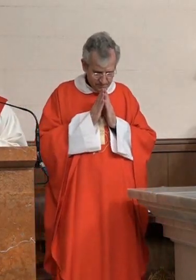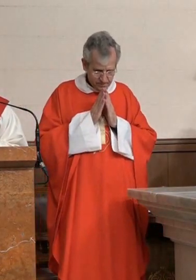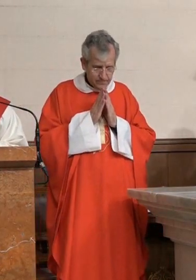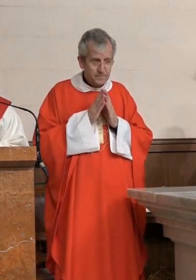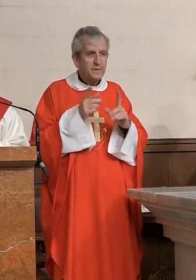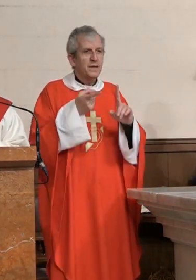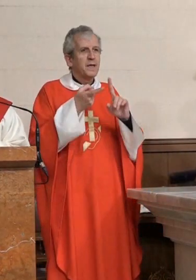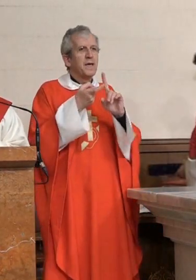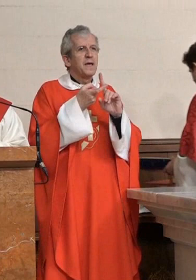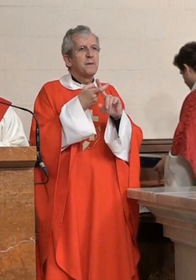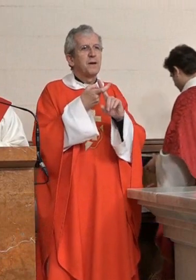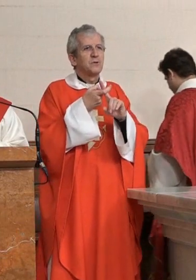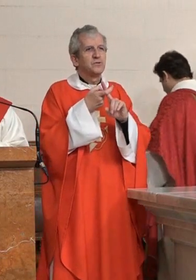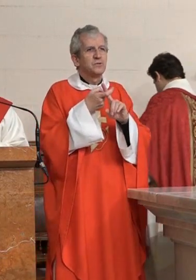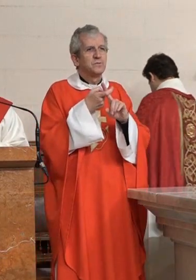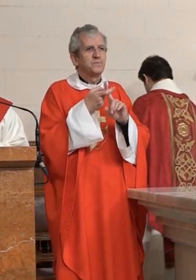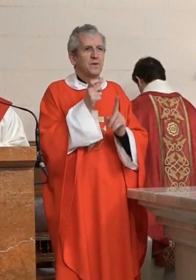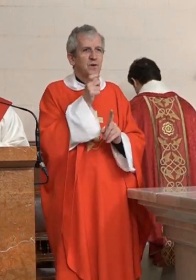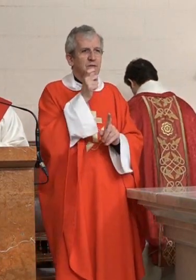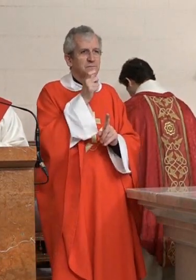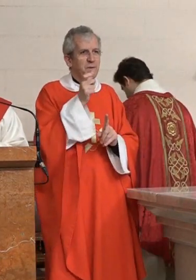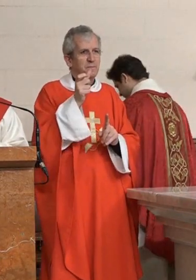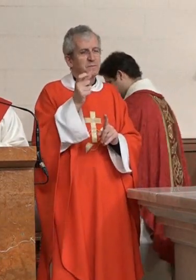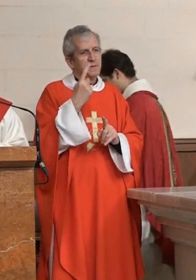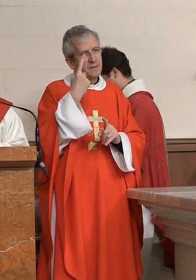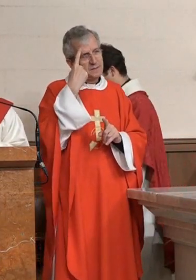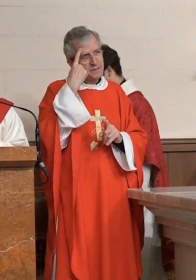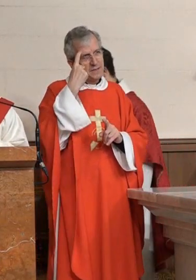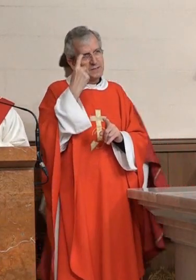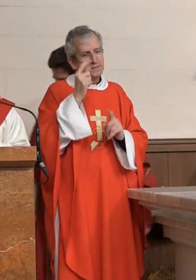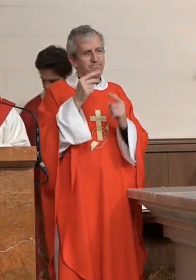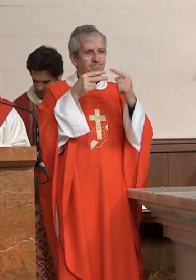Señor. Hermanos, unas pocas ideas para